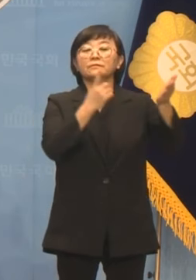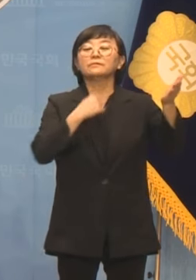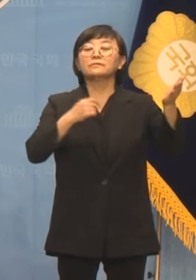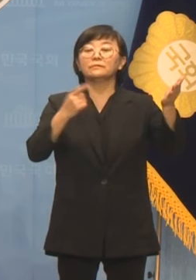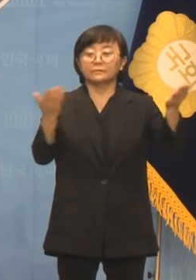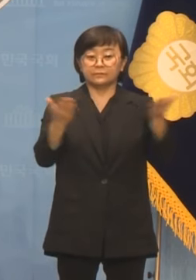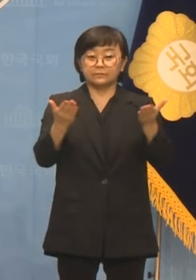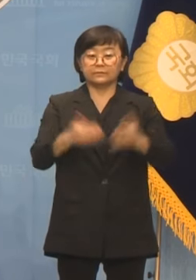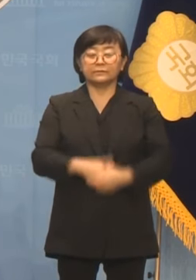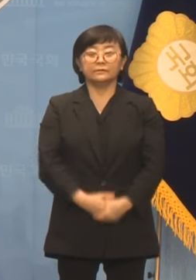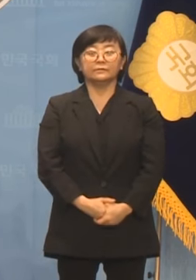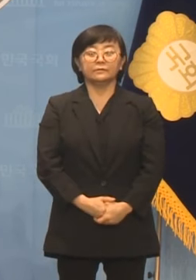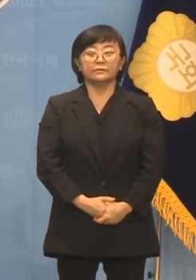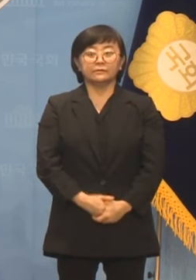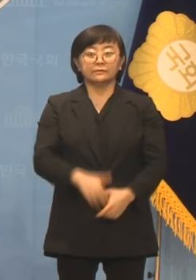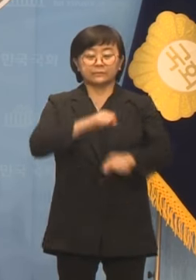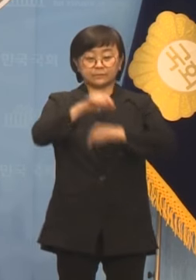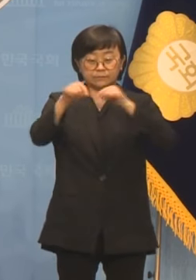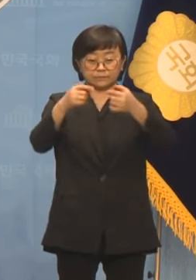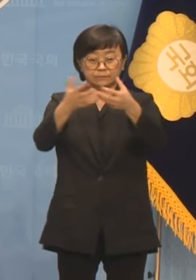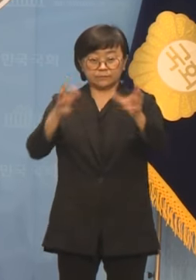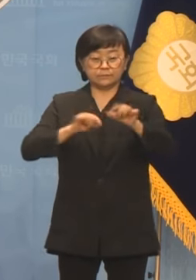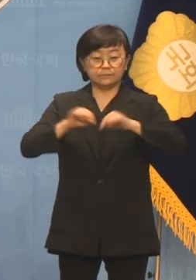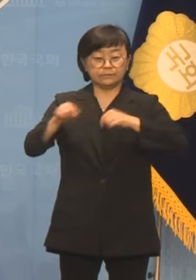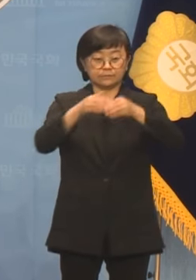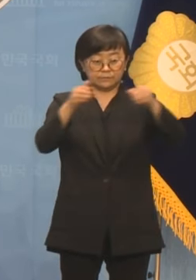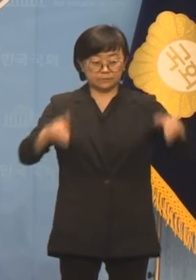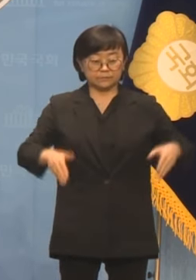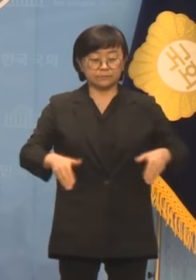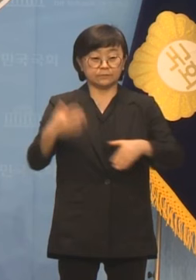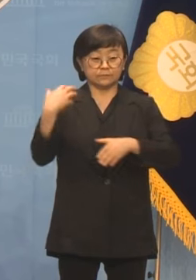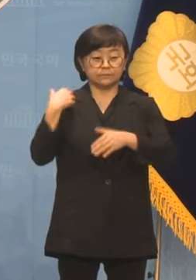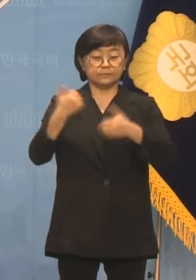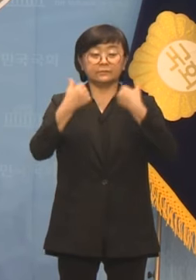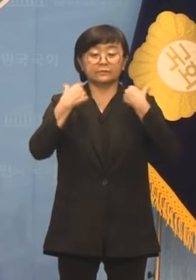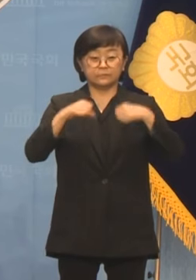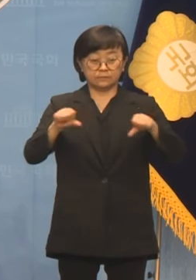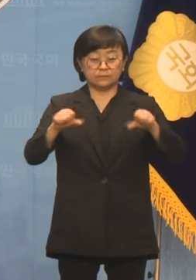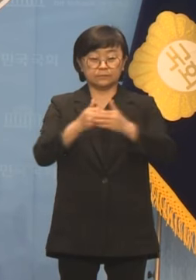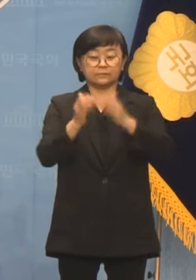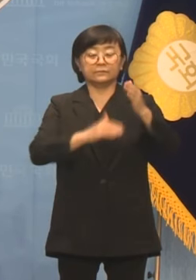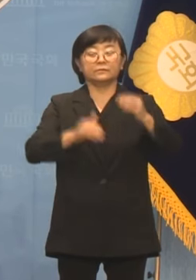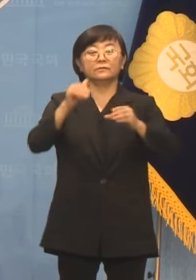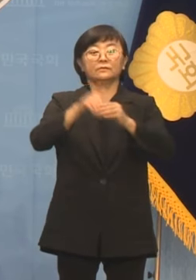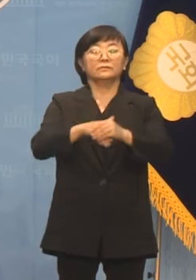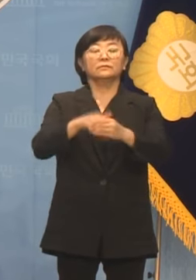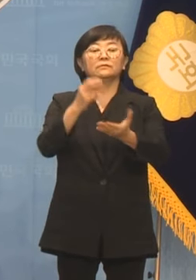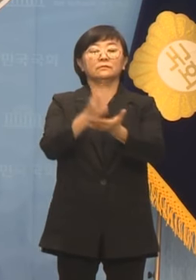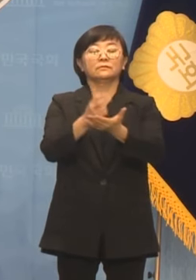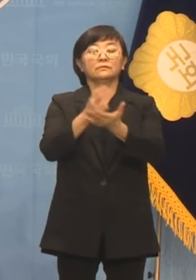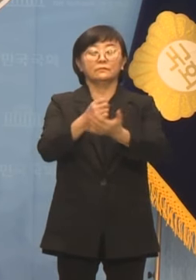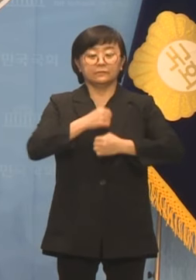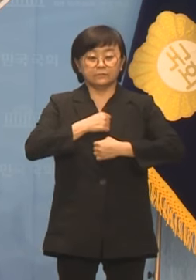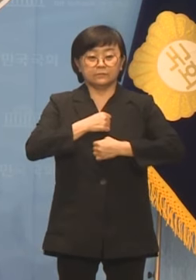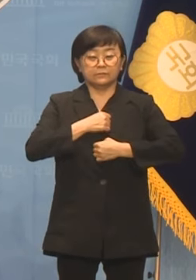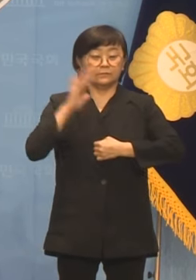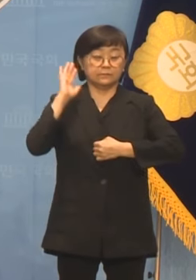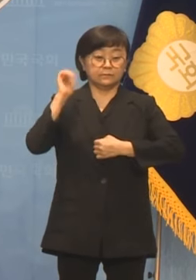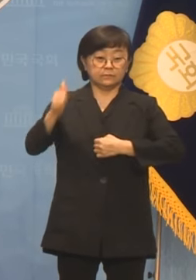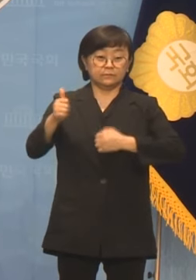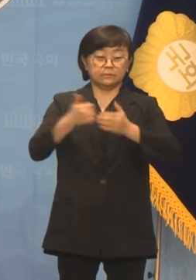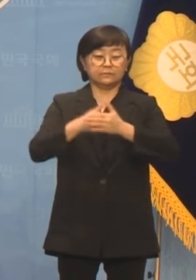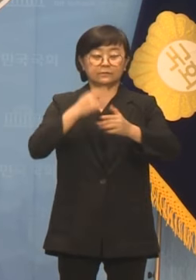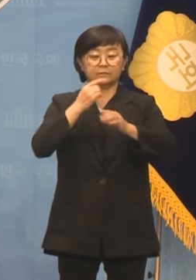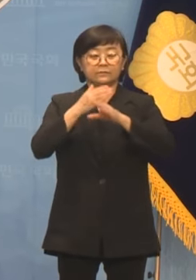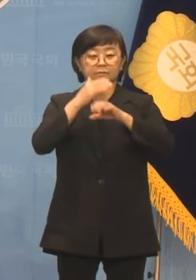사건입니다. 행정부가 정치적 중립 의무를 포함한 공직선거법을 지켜야 한다. 대통령이 정당제